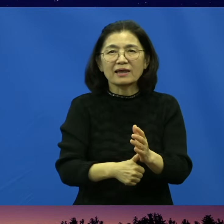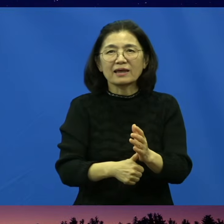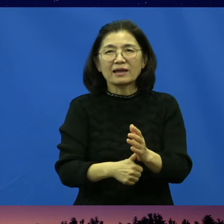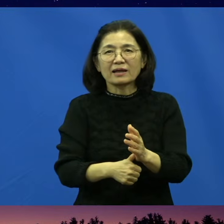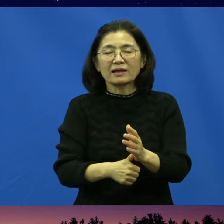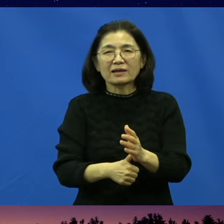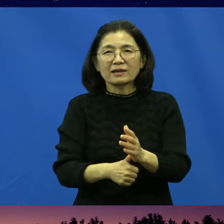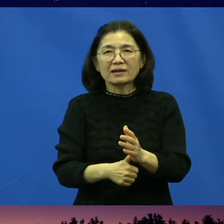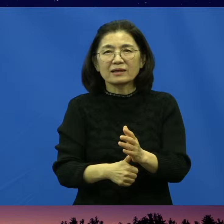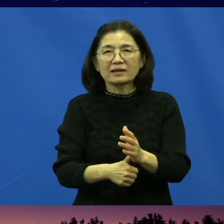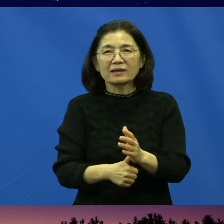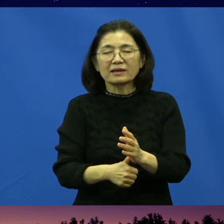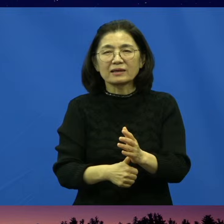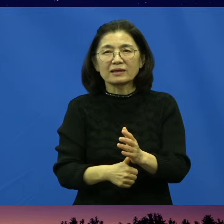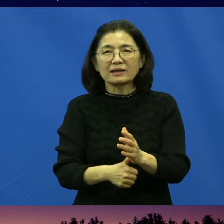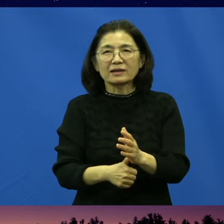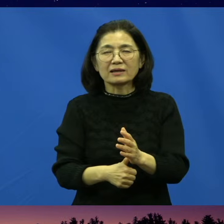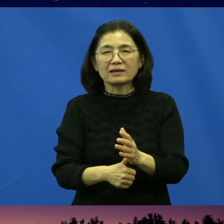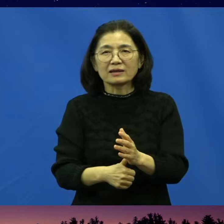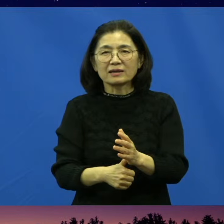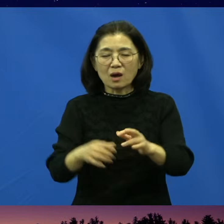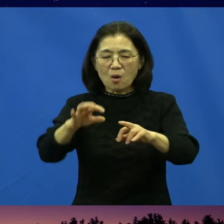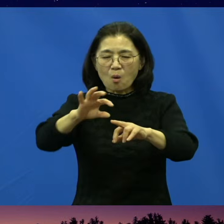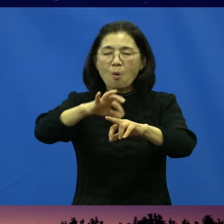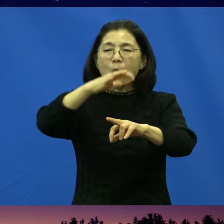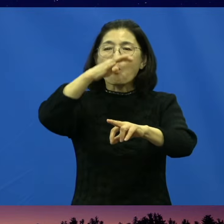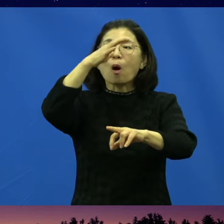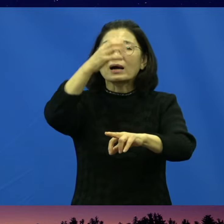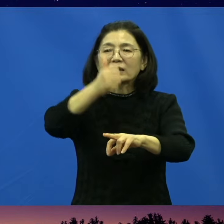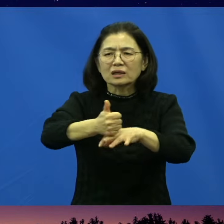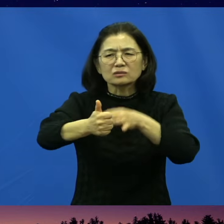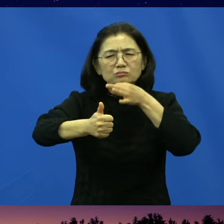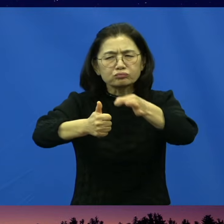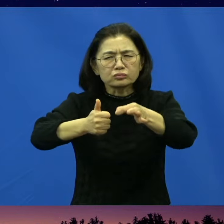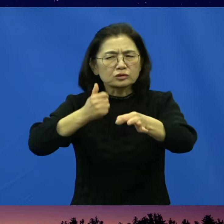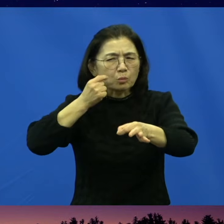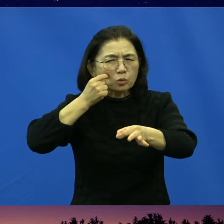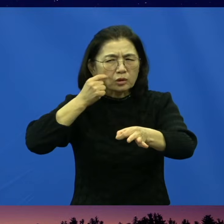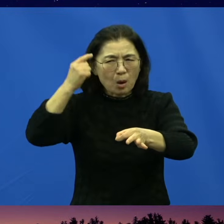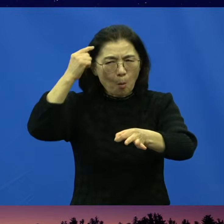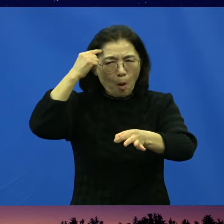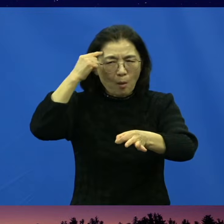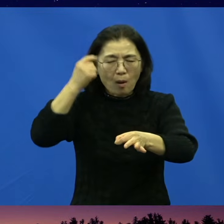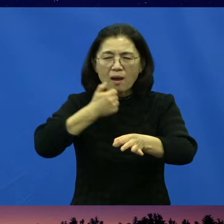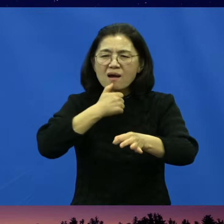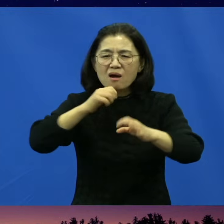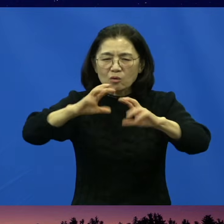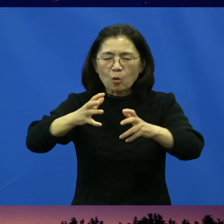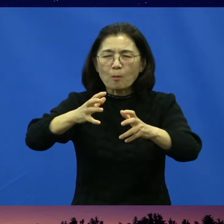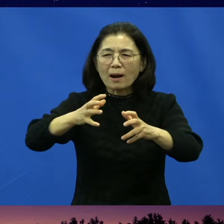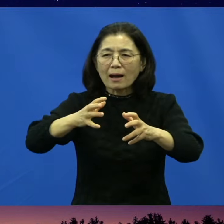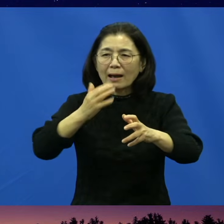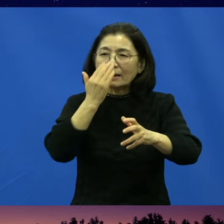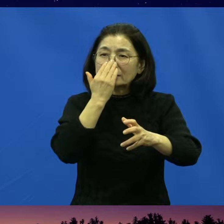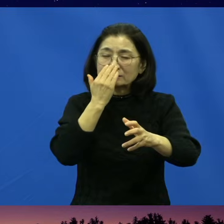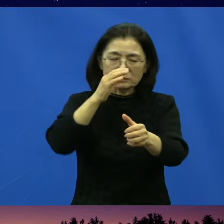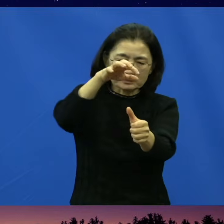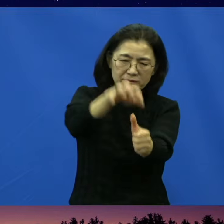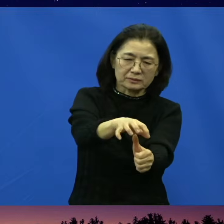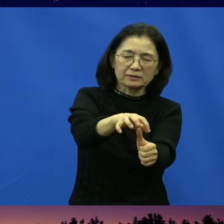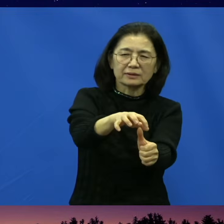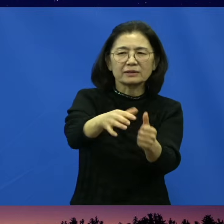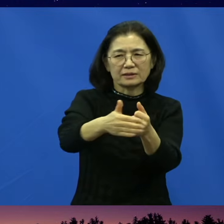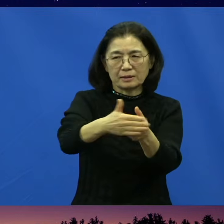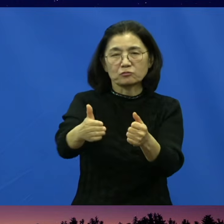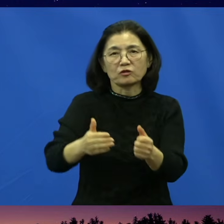단어를 쓰는 것은 아주 위험한 일이었다는 것이죠. 이것은 마치 일본 제국주의 시대에